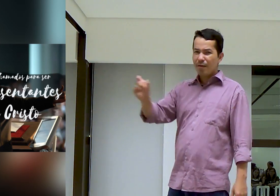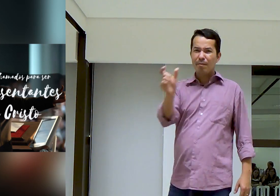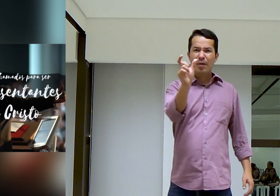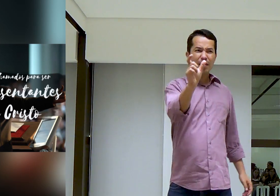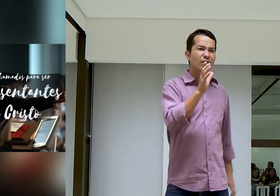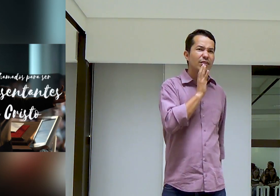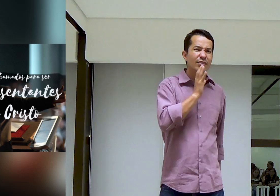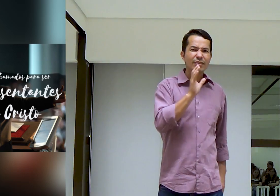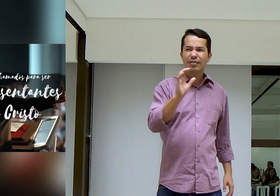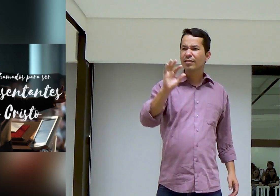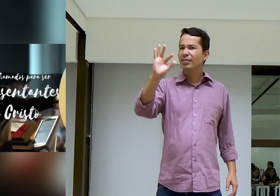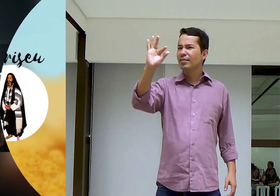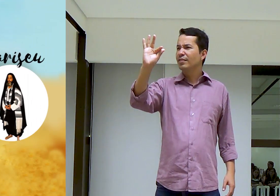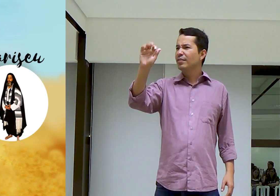Sabe essa palavra, conhece?